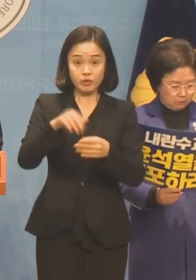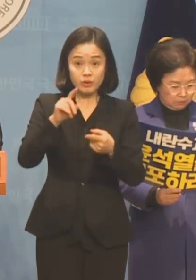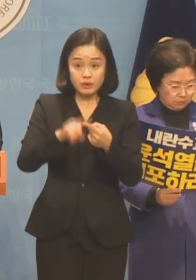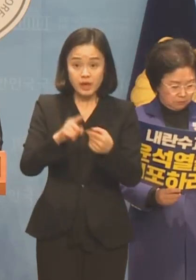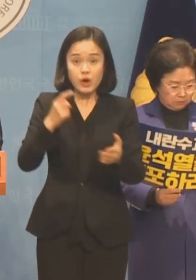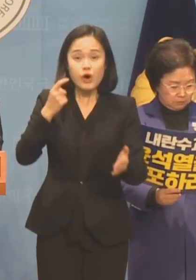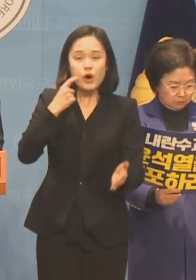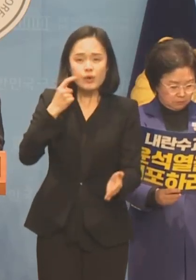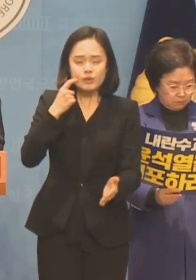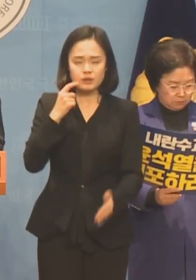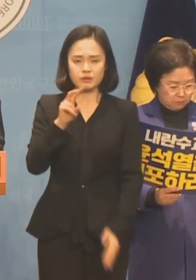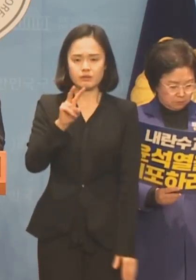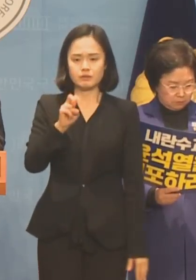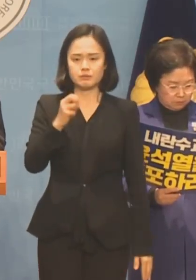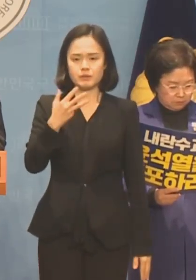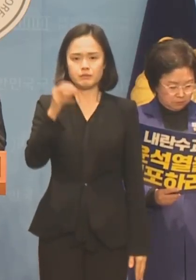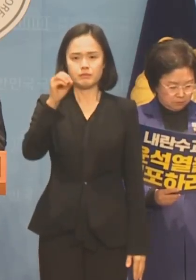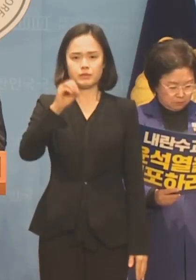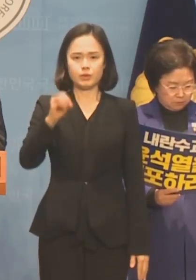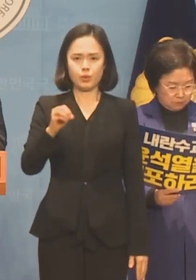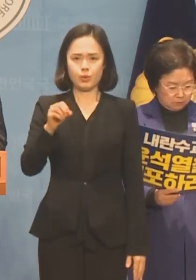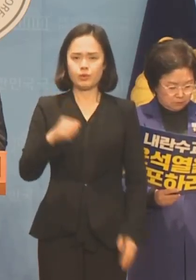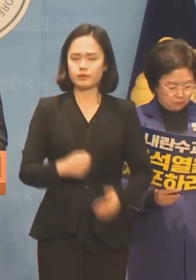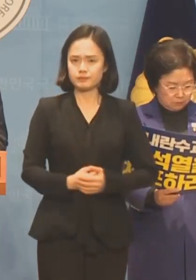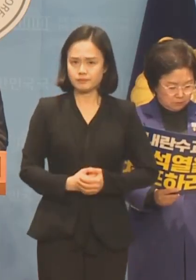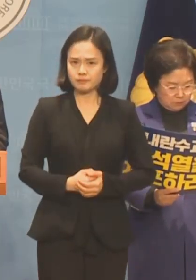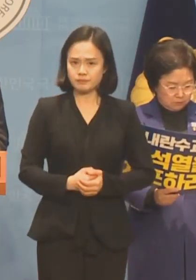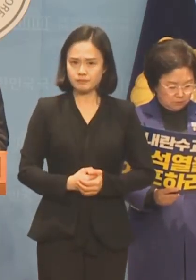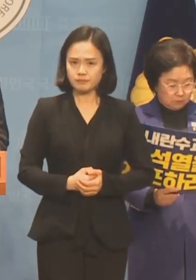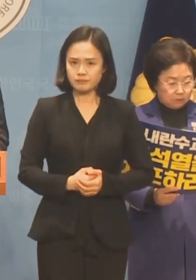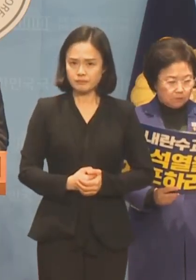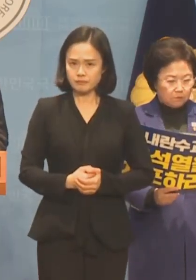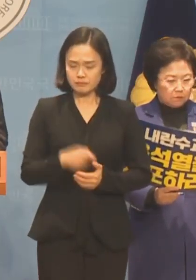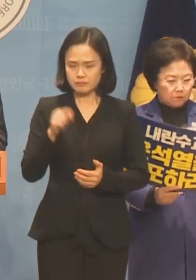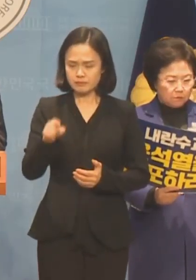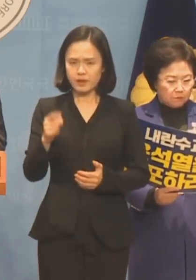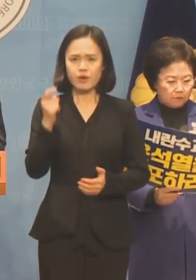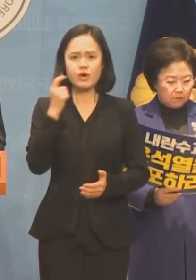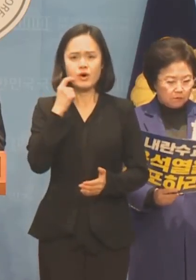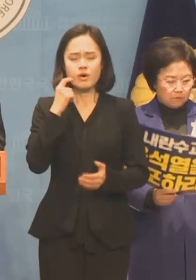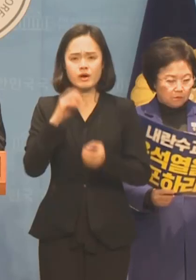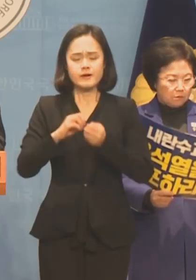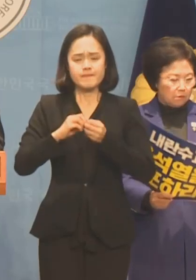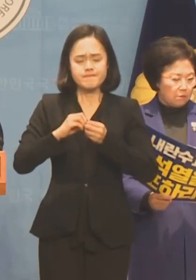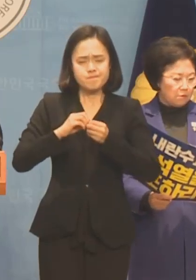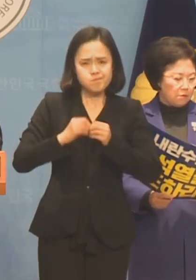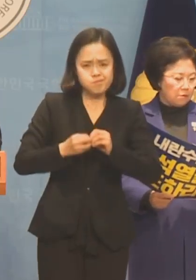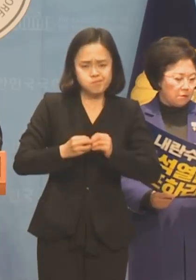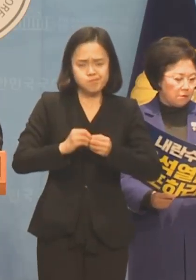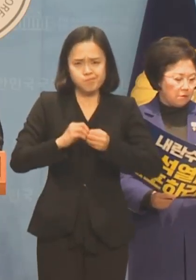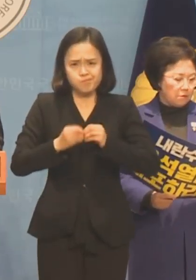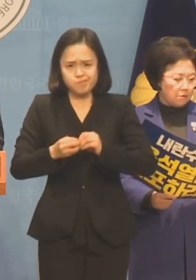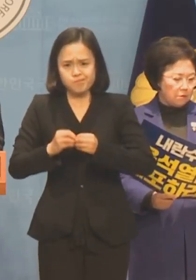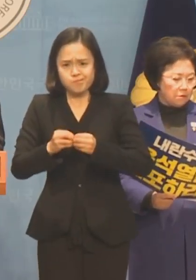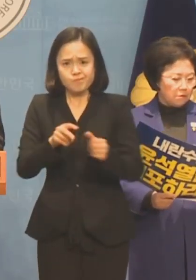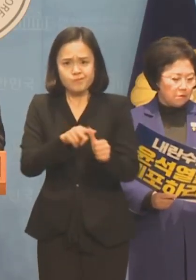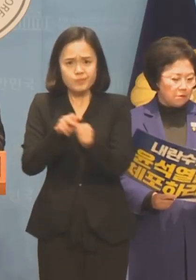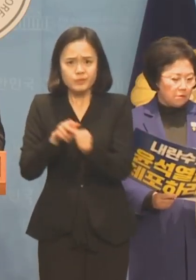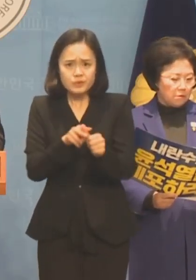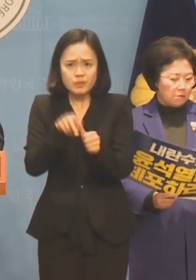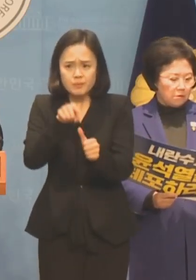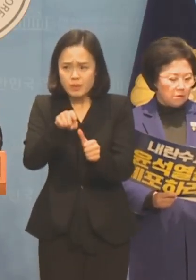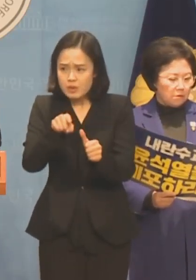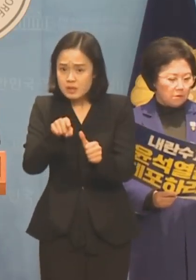분석 결과 내란 선동과 우리 민주당과 이재명 대표에 대한 악의적이고 허위 조작된 정보가